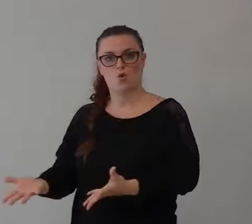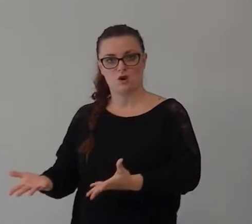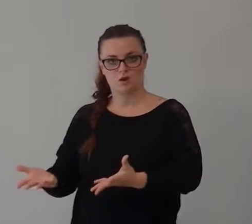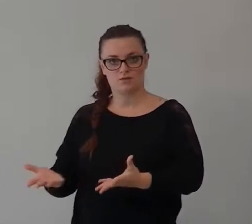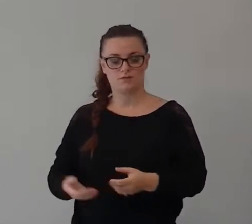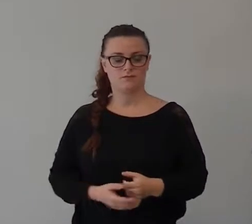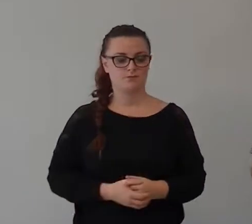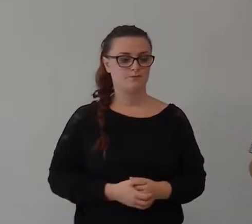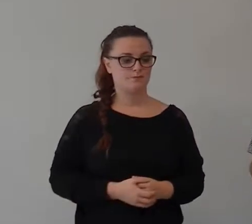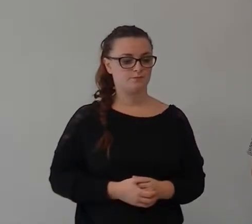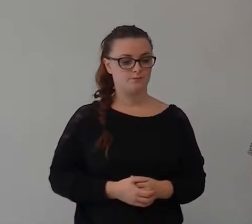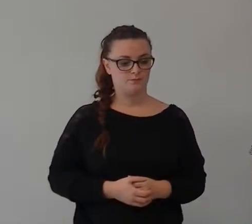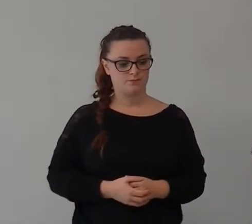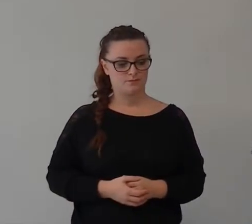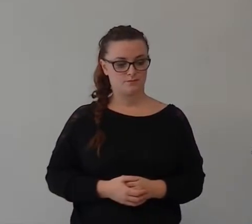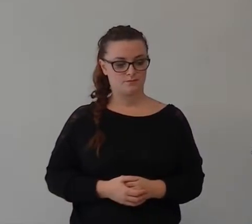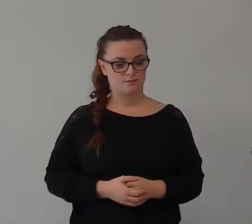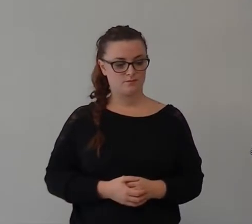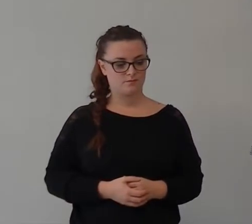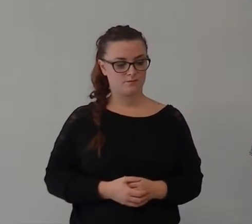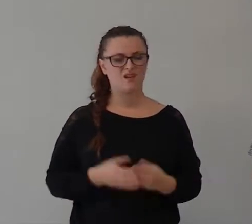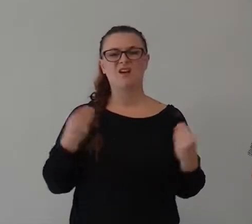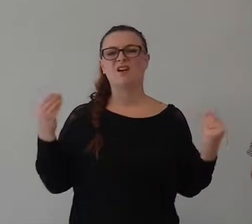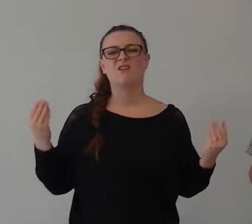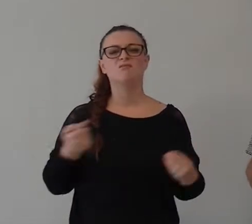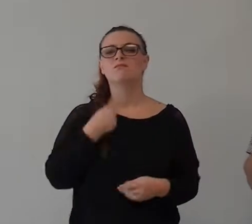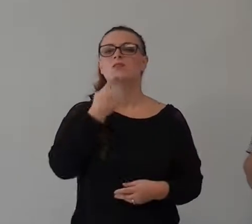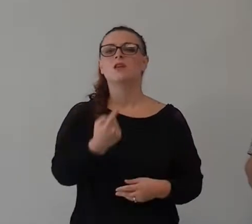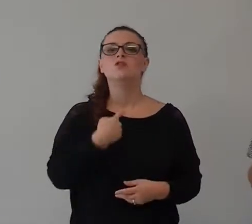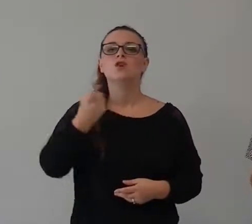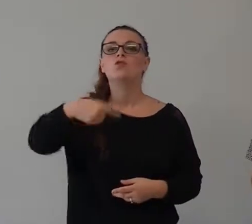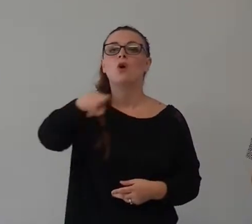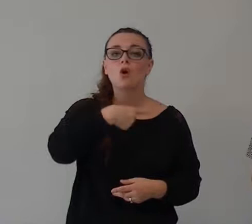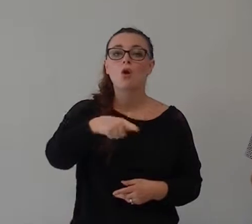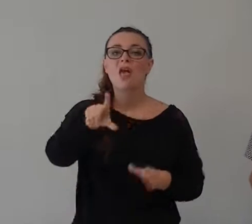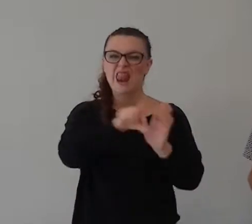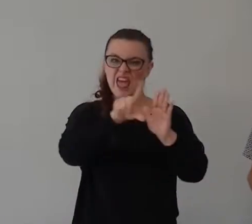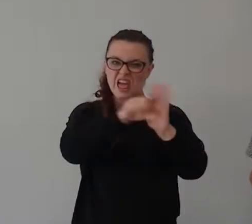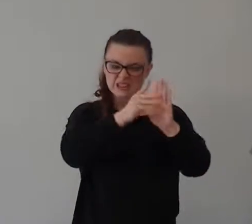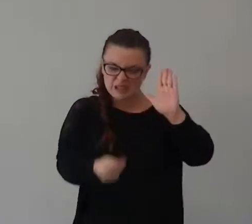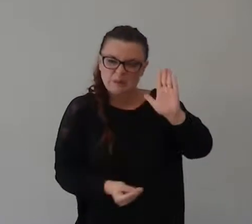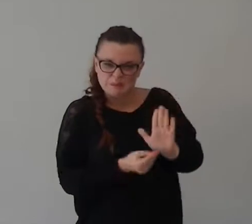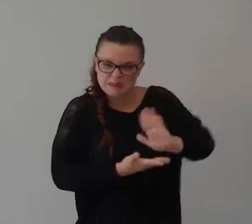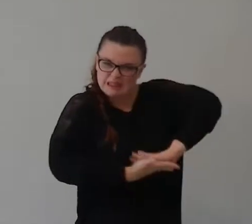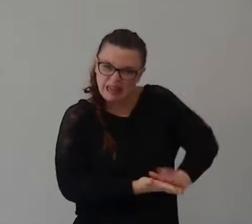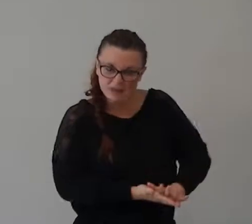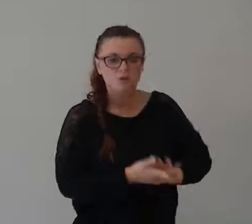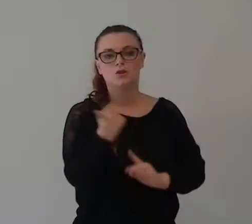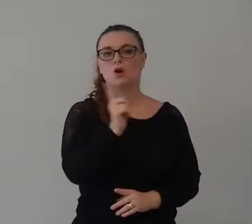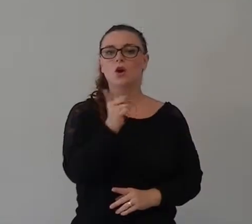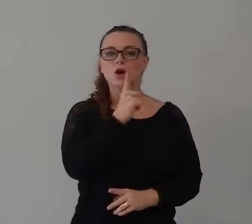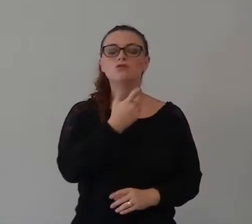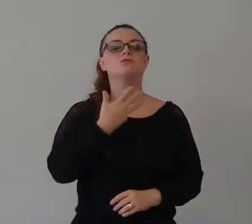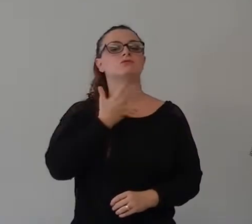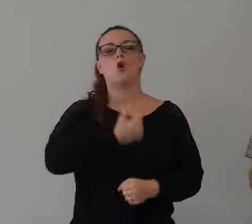Più volte ho detto che noi non siamo sotto la legge, ma siamo sotto la grazia, per cui la legge